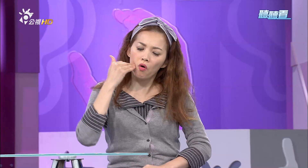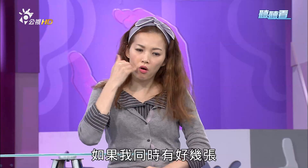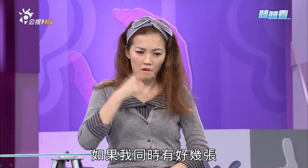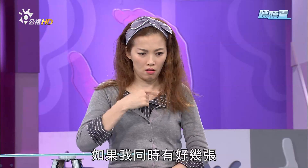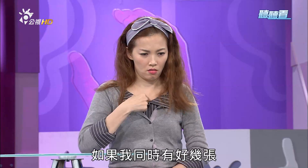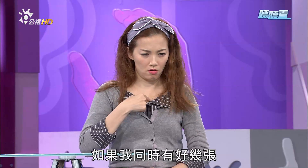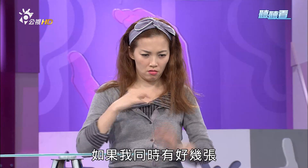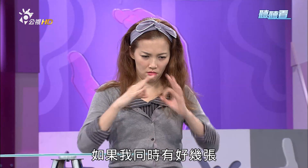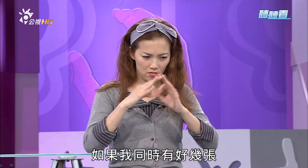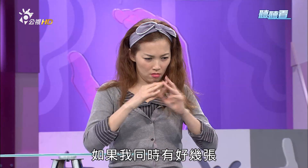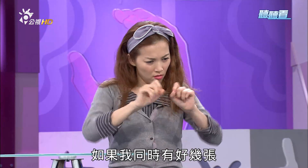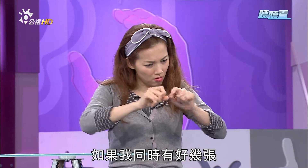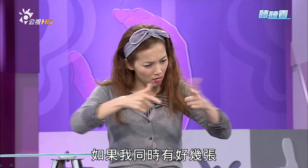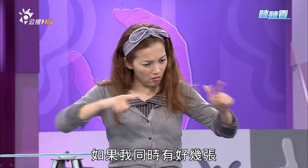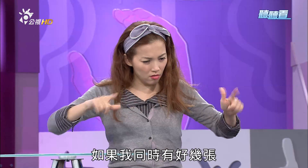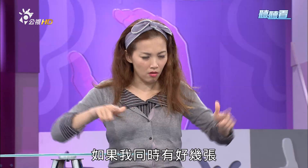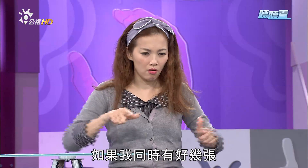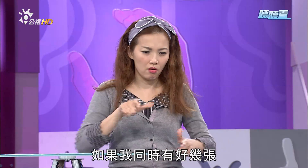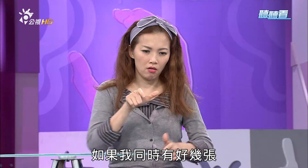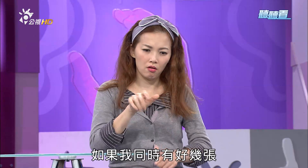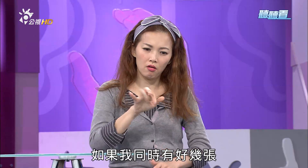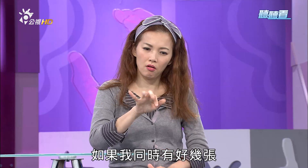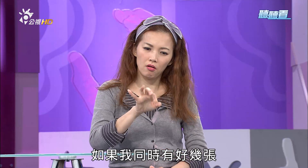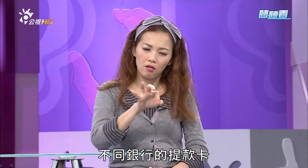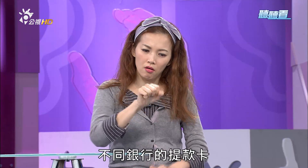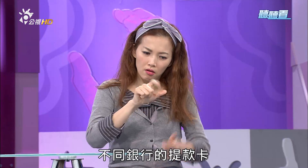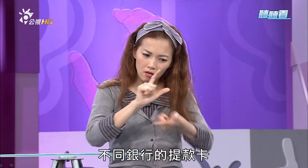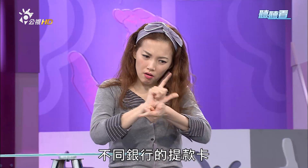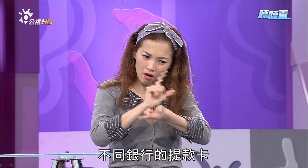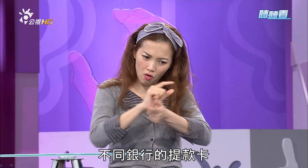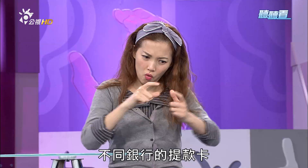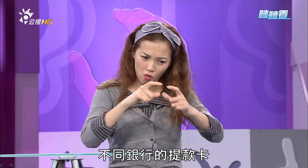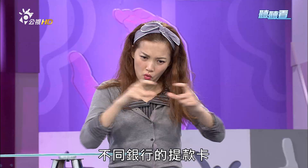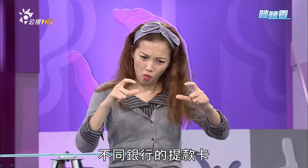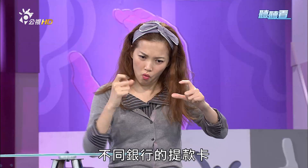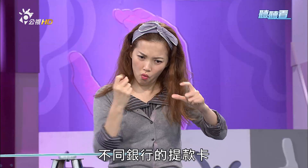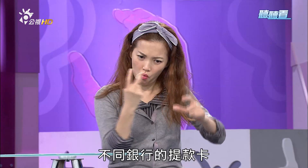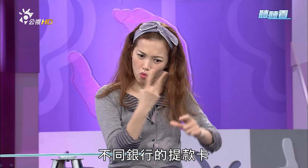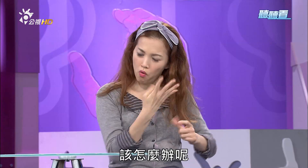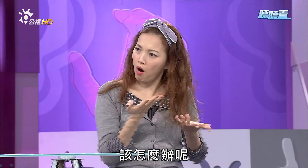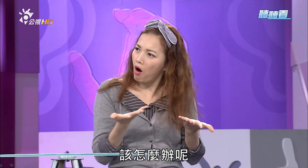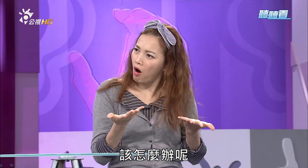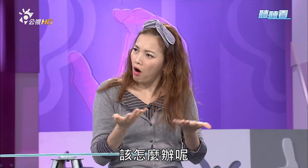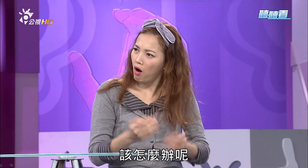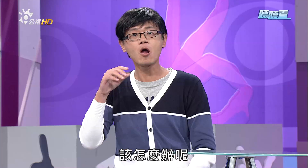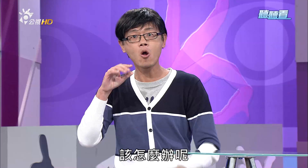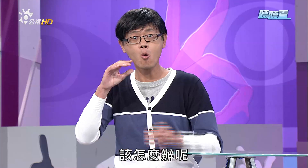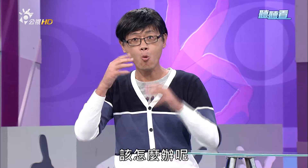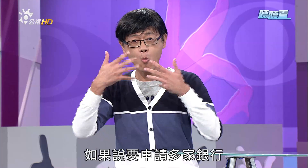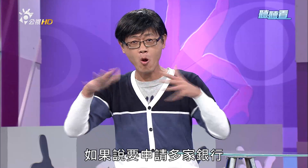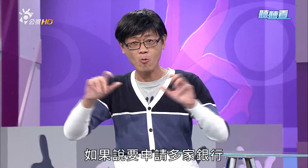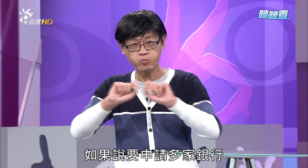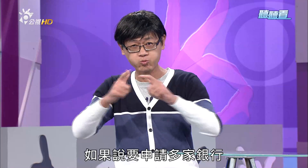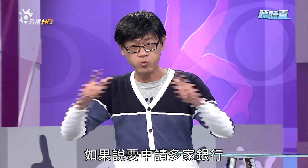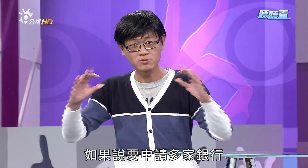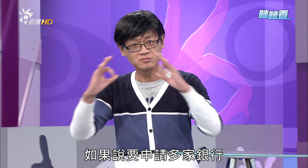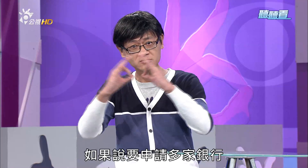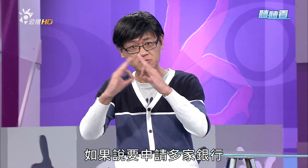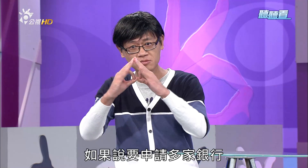如果我同时有好几张不同银行的提款卡，该怎么办呢？ 如果说啊，要